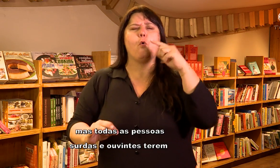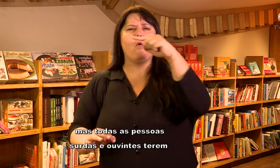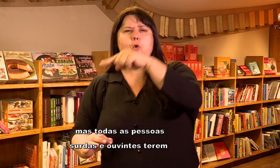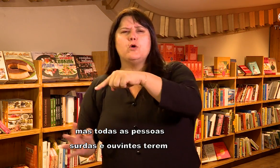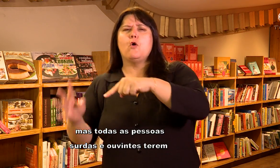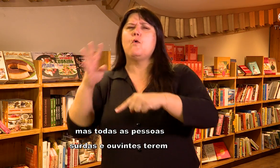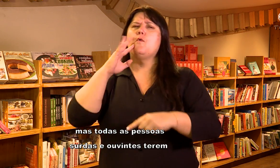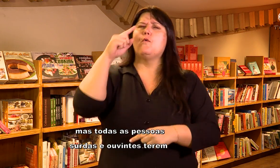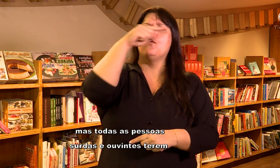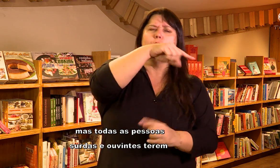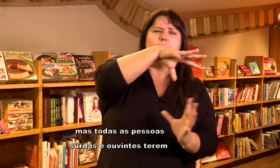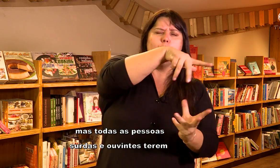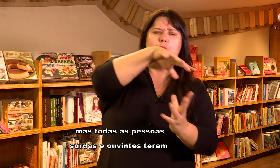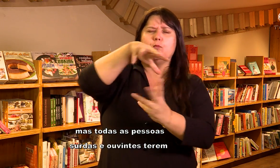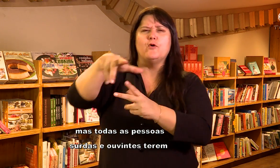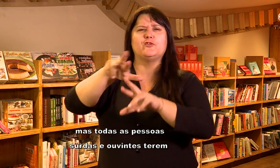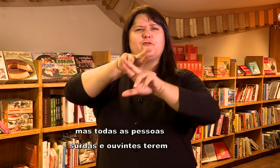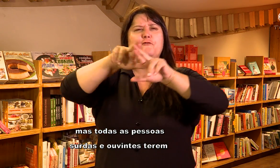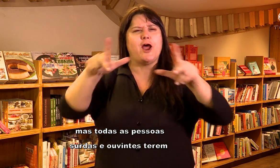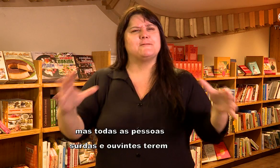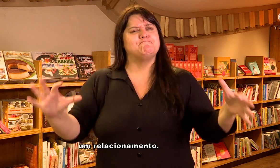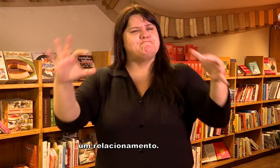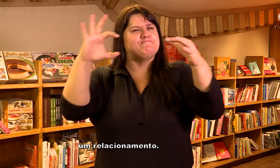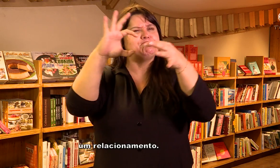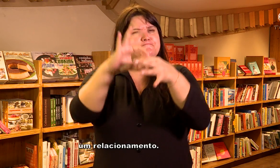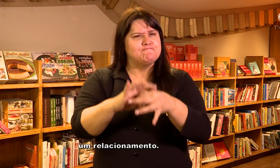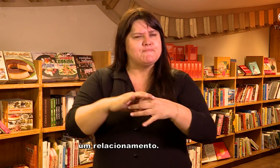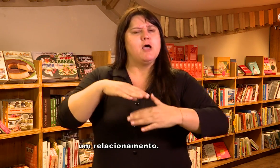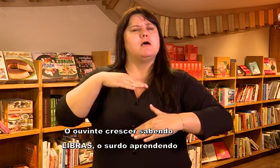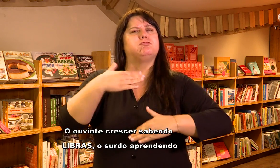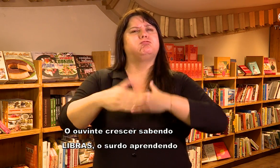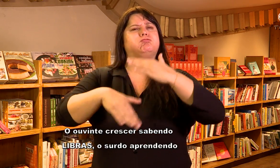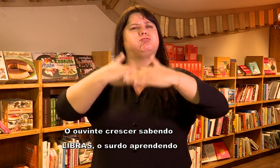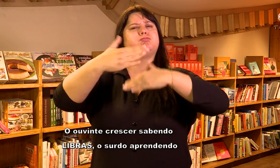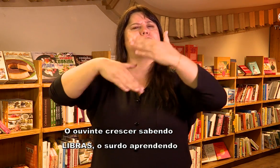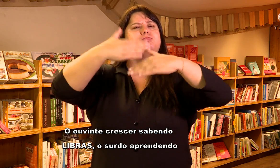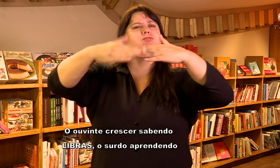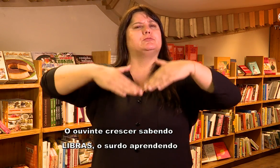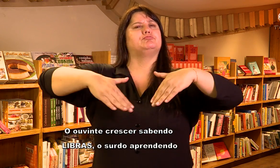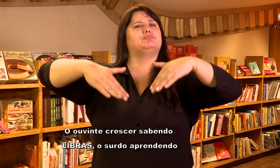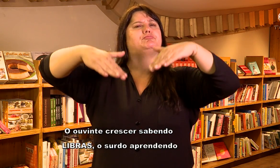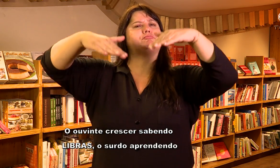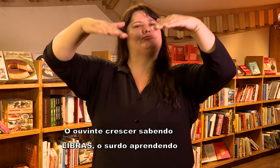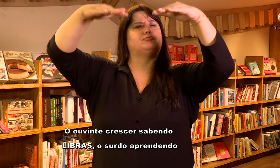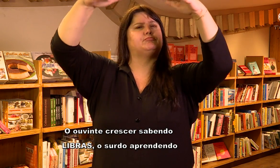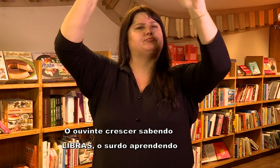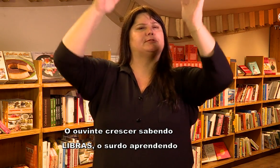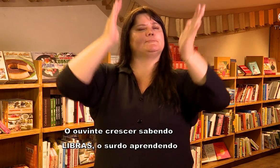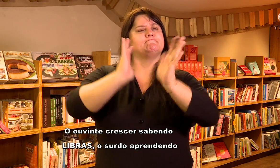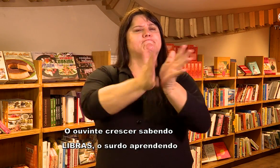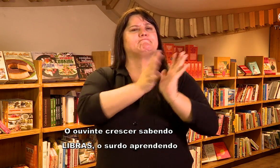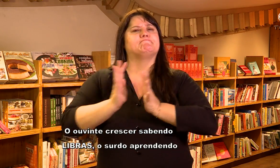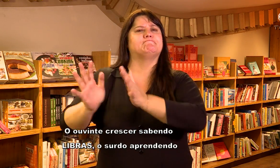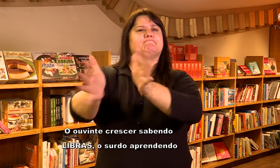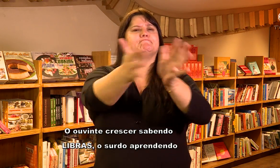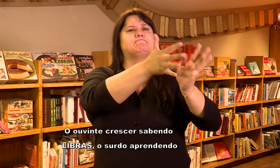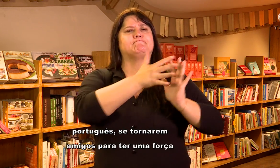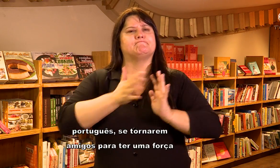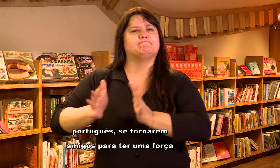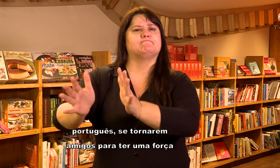as pessoas surdas e ouvintes terem um relacionamento. O ouvinte crescer sabendo Libras, o surdo aprendendo